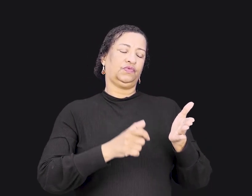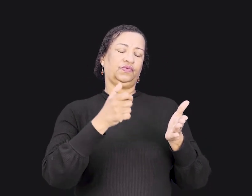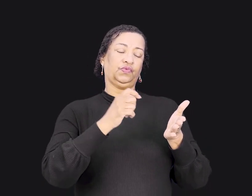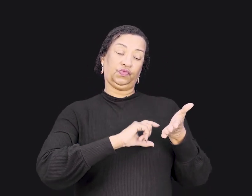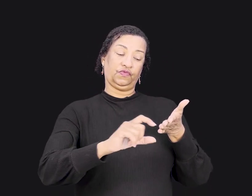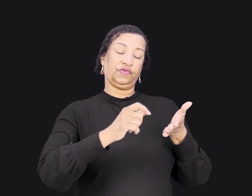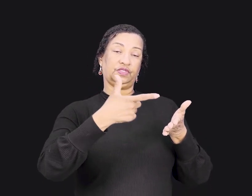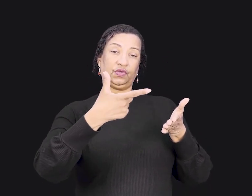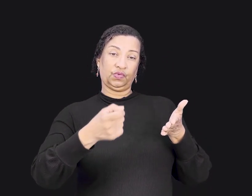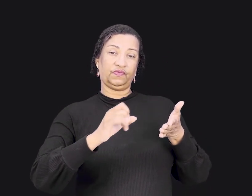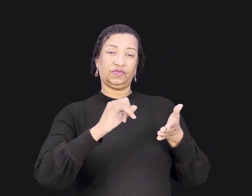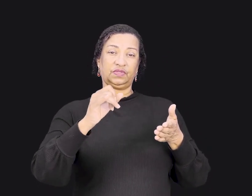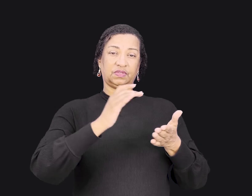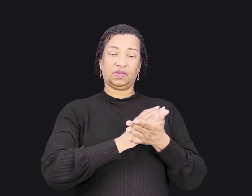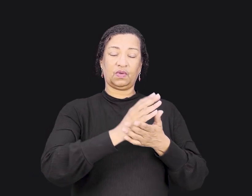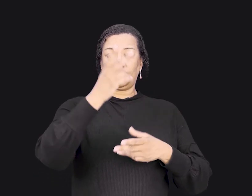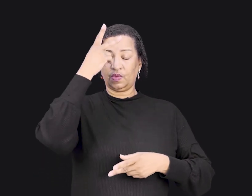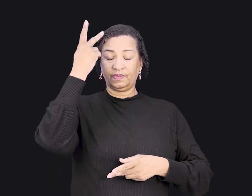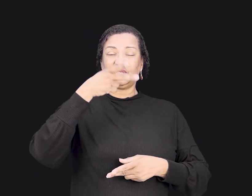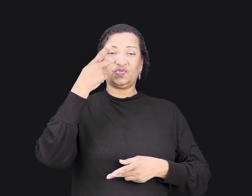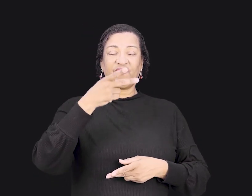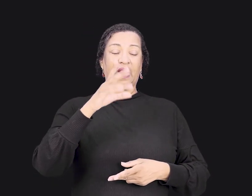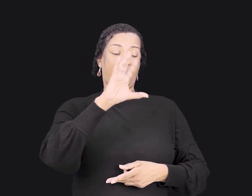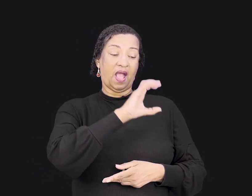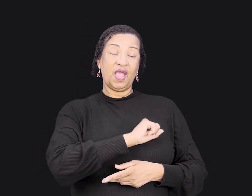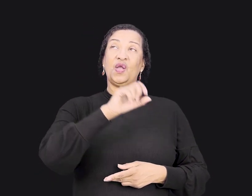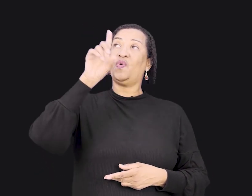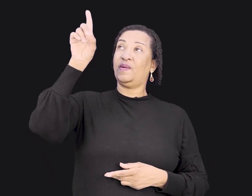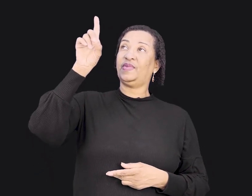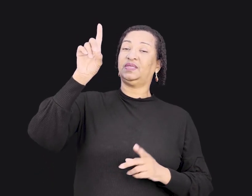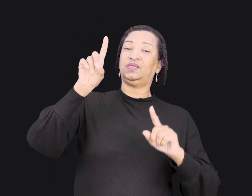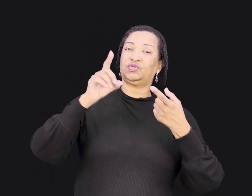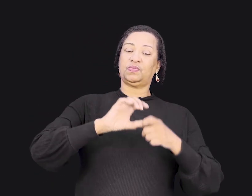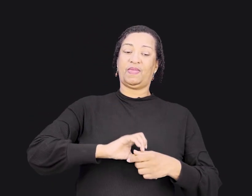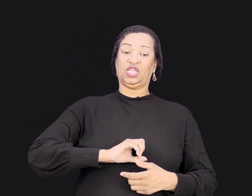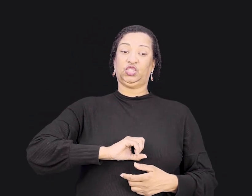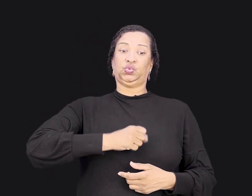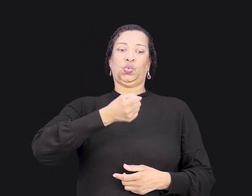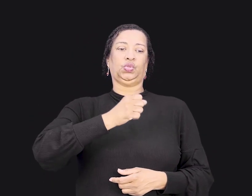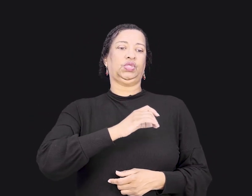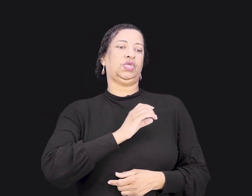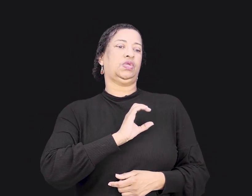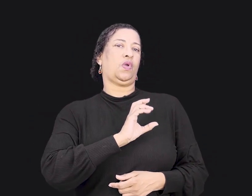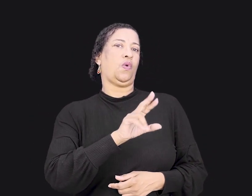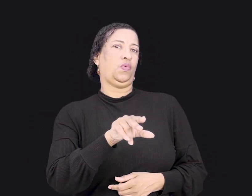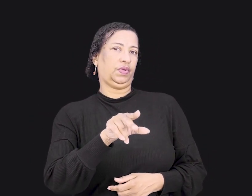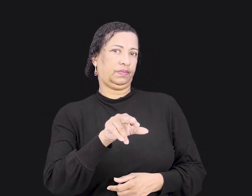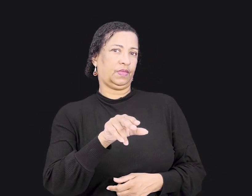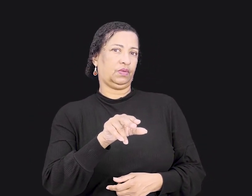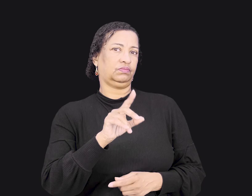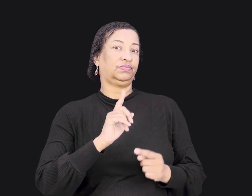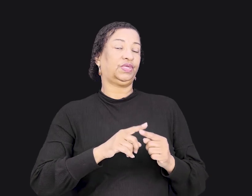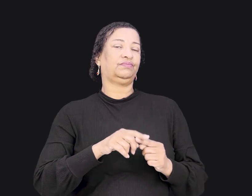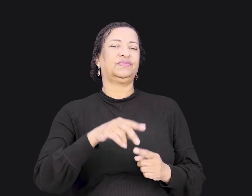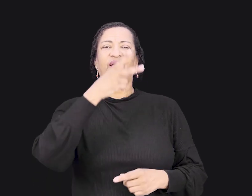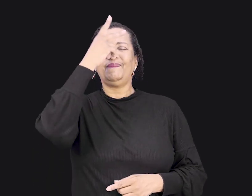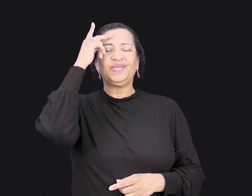afirmar, eu amo a Deus, mas odiar seu irmão é mentiroso, pois quem não ama seu irmão, a quem vê, não pode amar